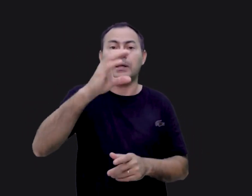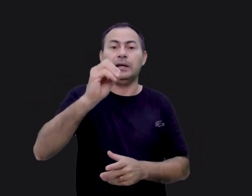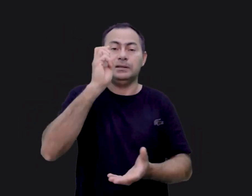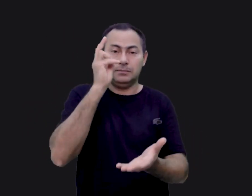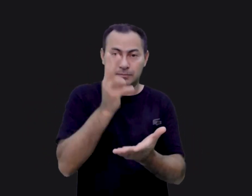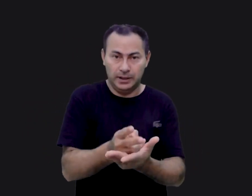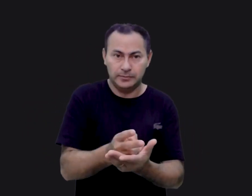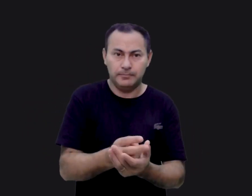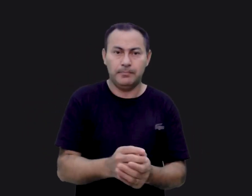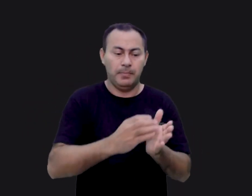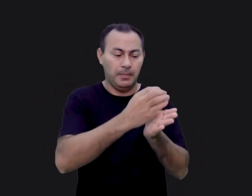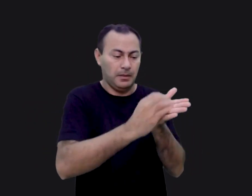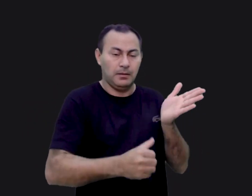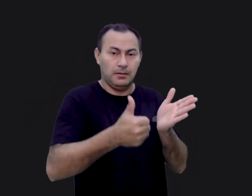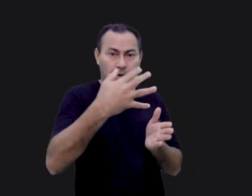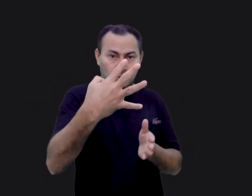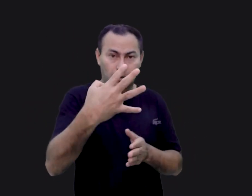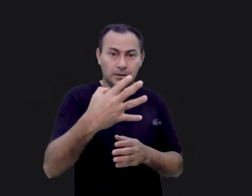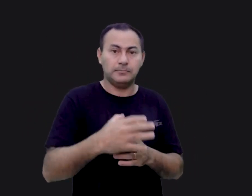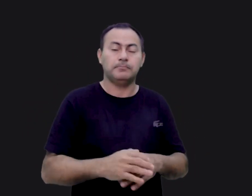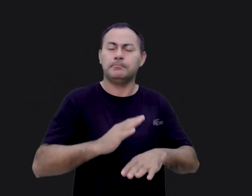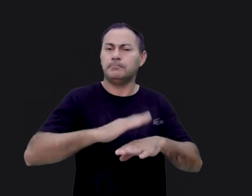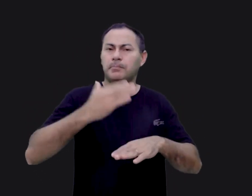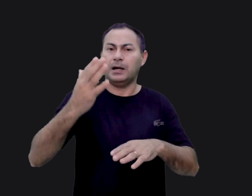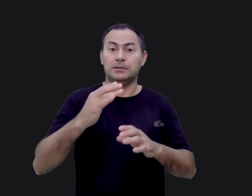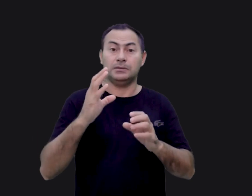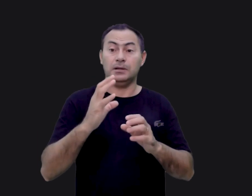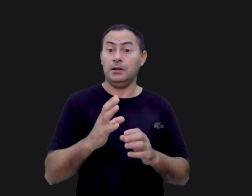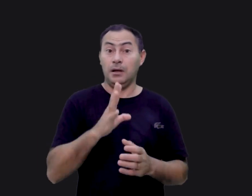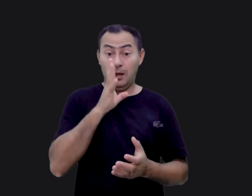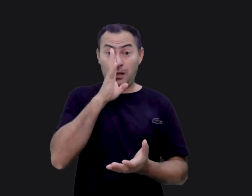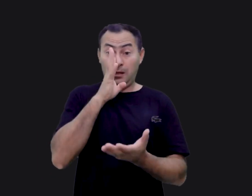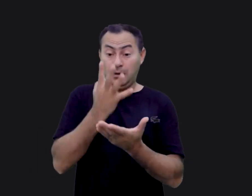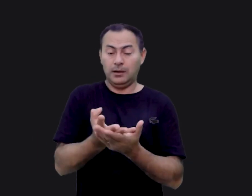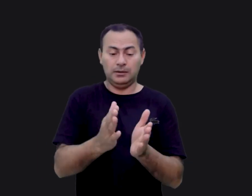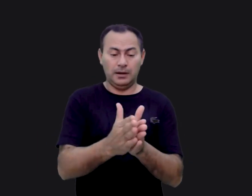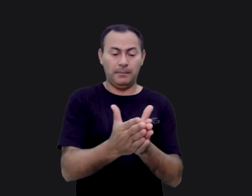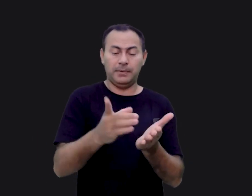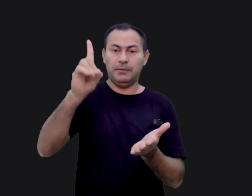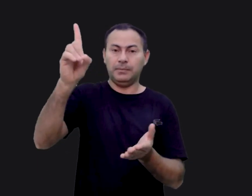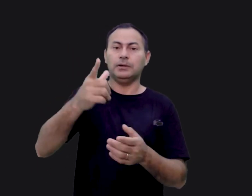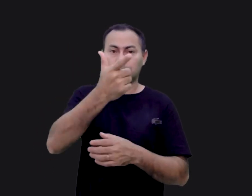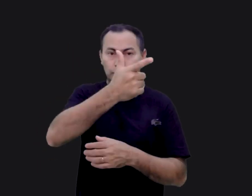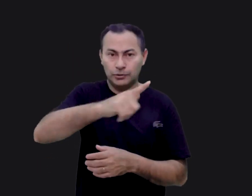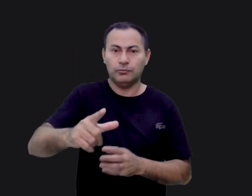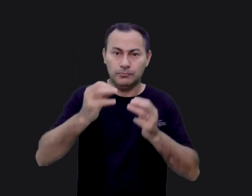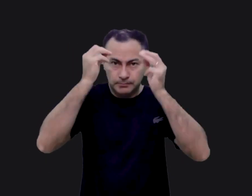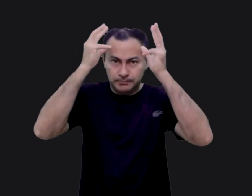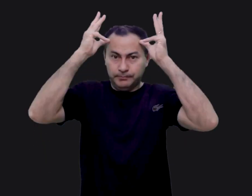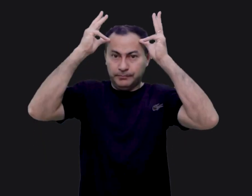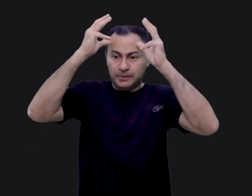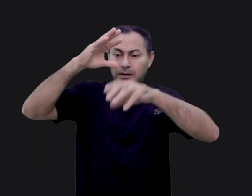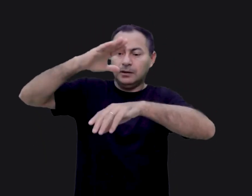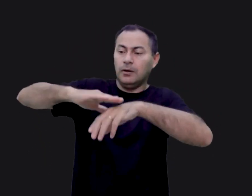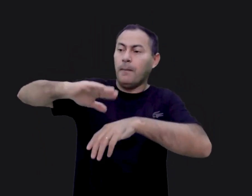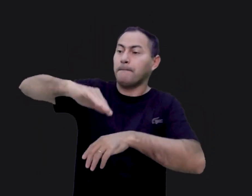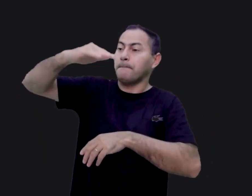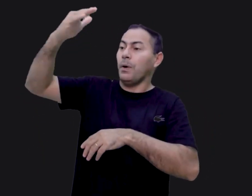10 vezes. O capítulo 14 é um dos capítulos mais impressionantes da Bíblia. Mais uma vez, Moisés estava no Monte Sinai e